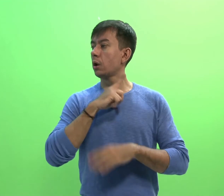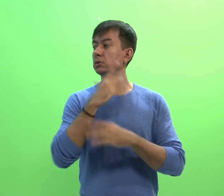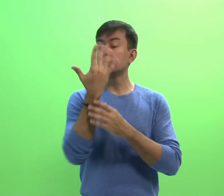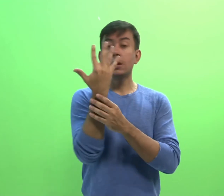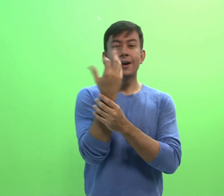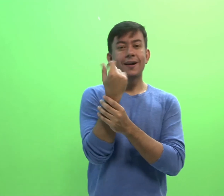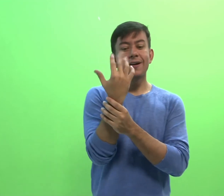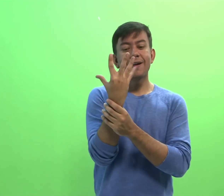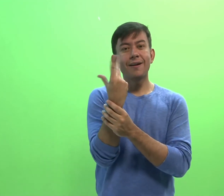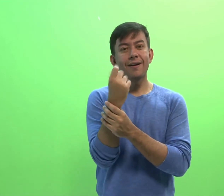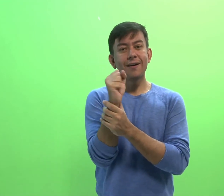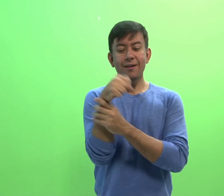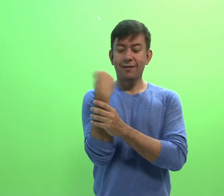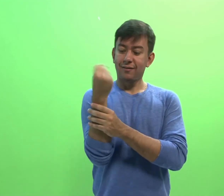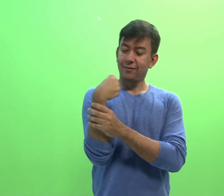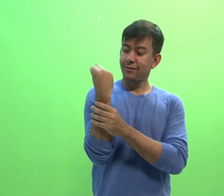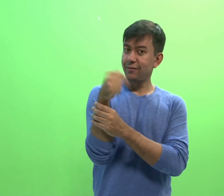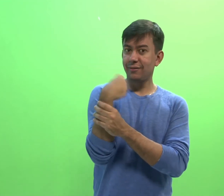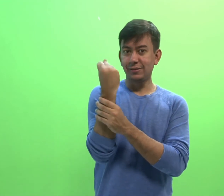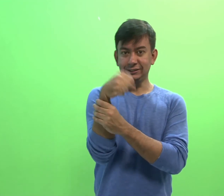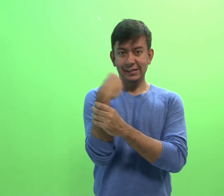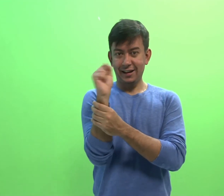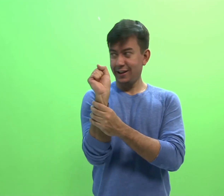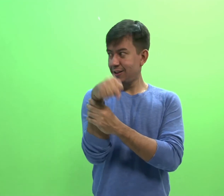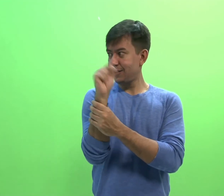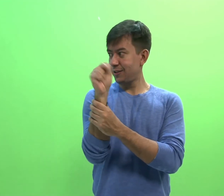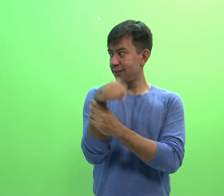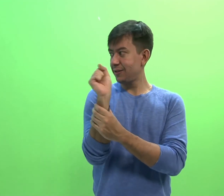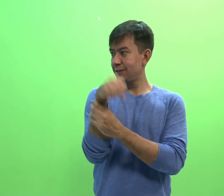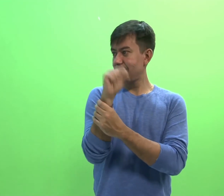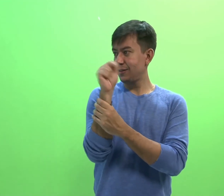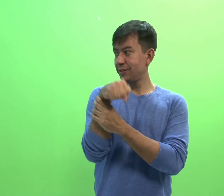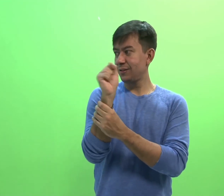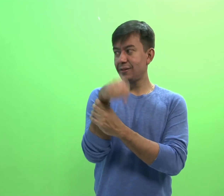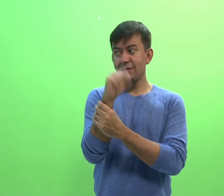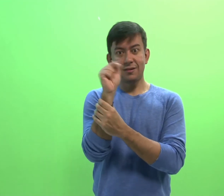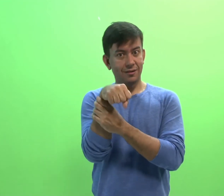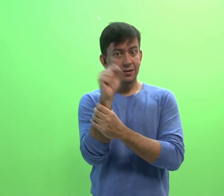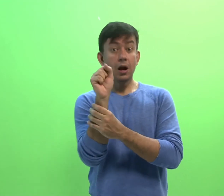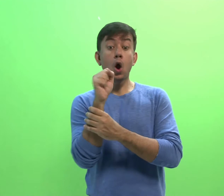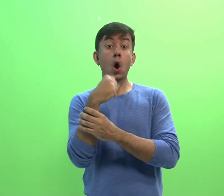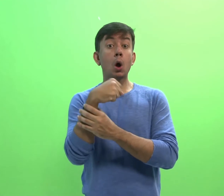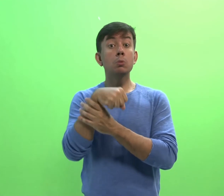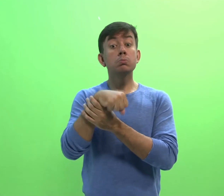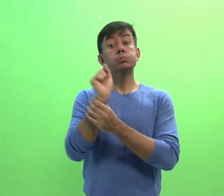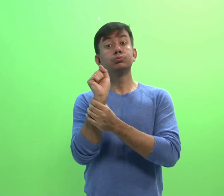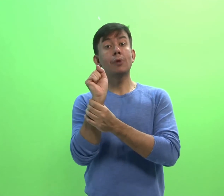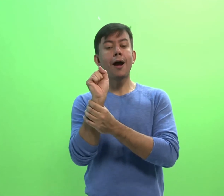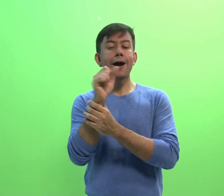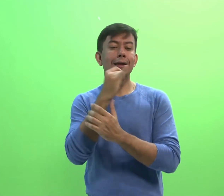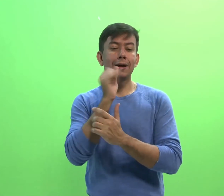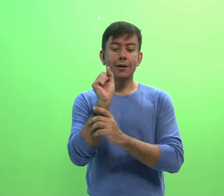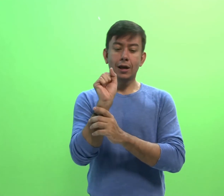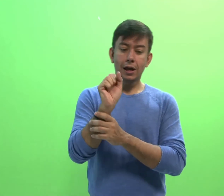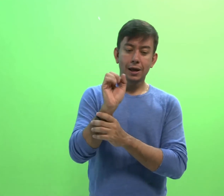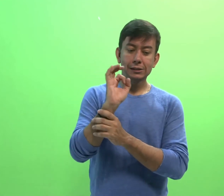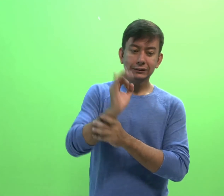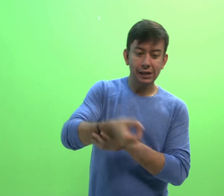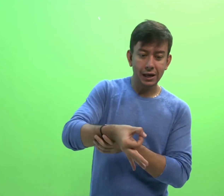mãos farão este movimento? Vai ser para cima? Inclinado? Vai ter um leve